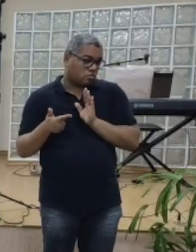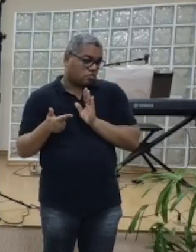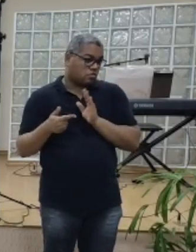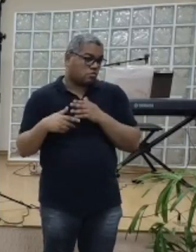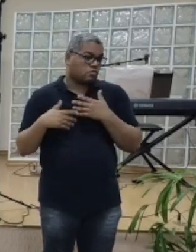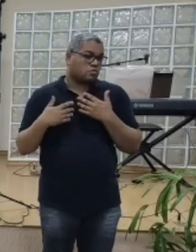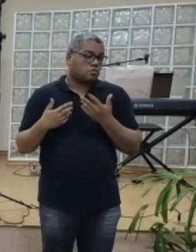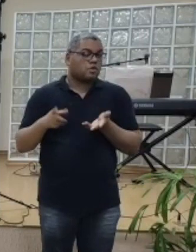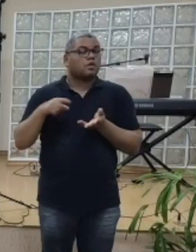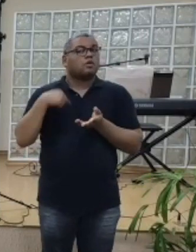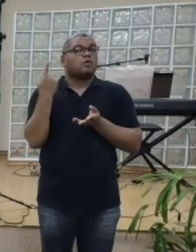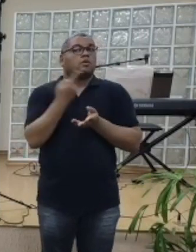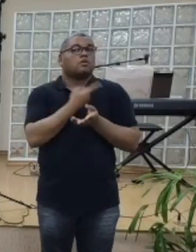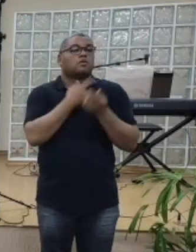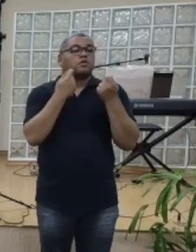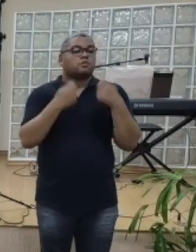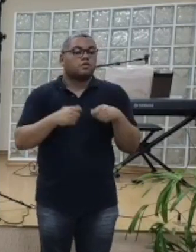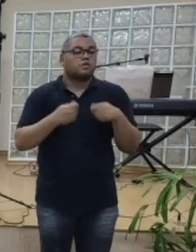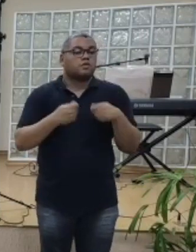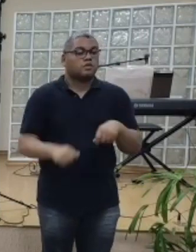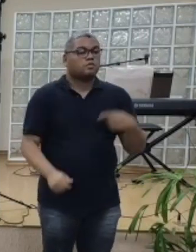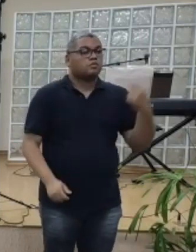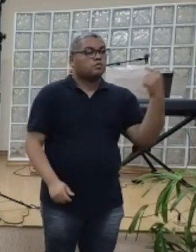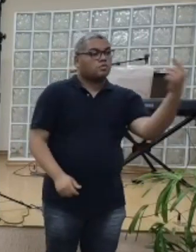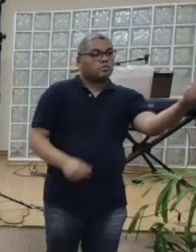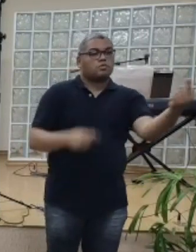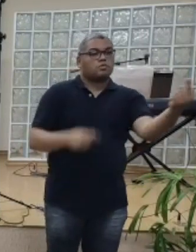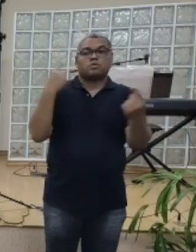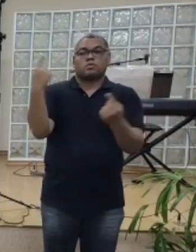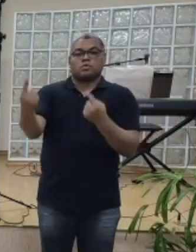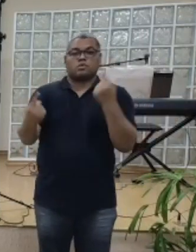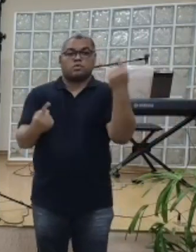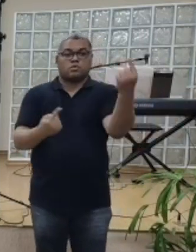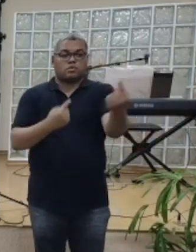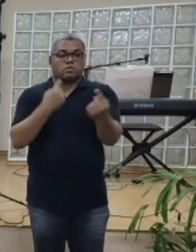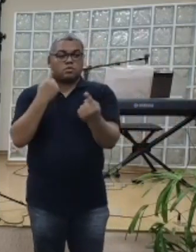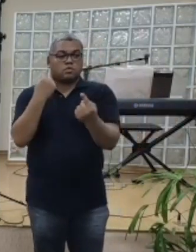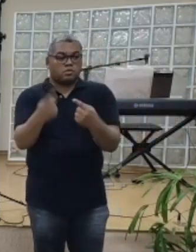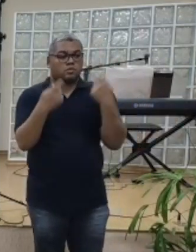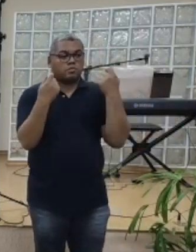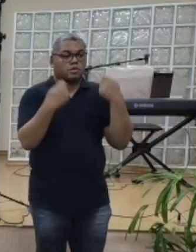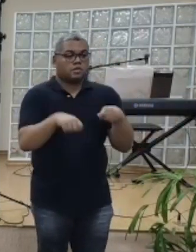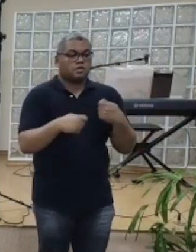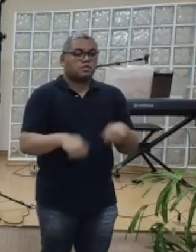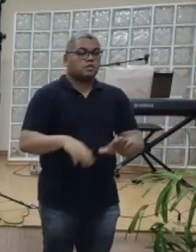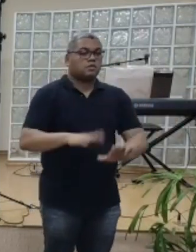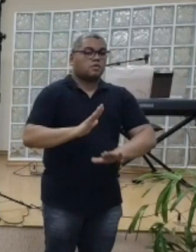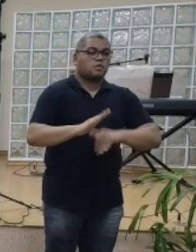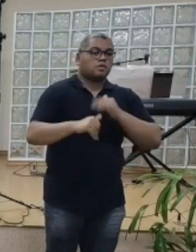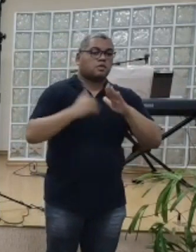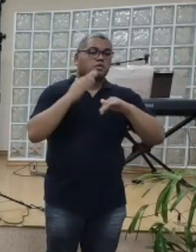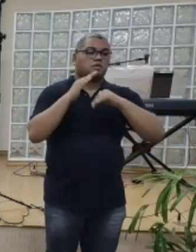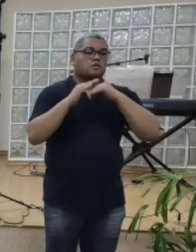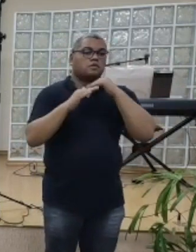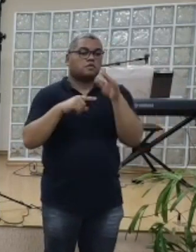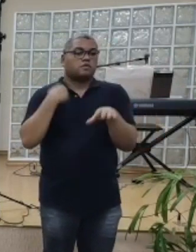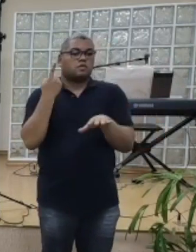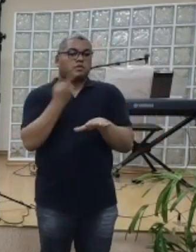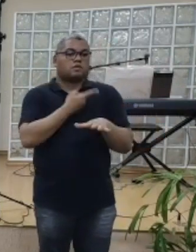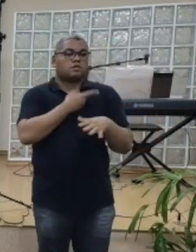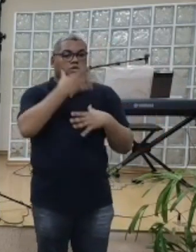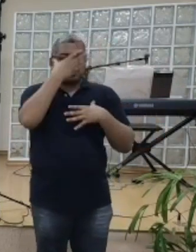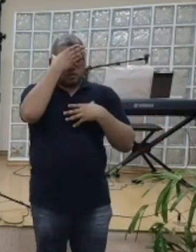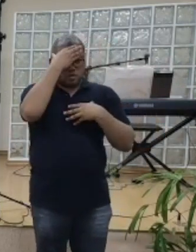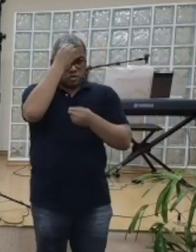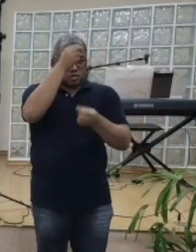Então nós precisamos uns dos outros, precisamos aprender a desenvolver a nossa vida. Nós temos